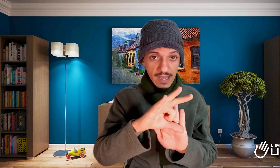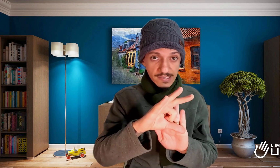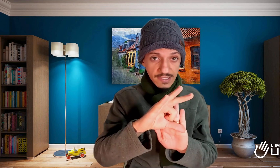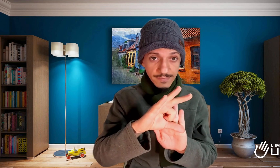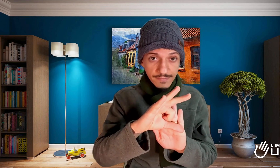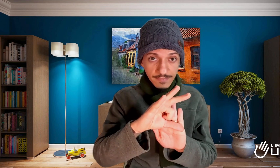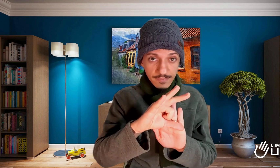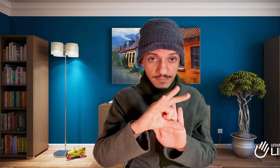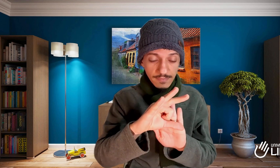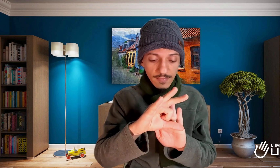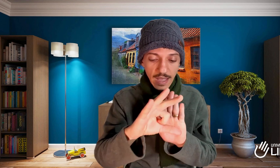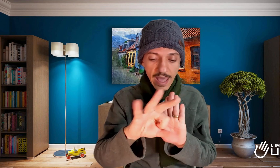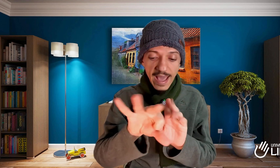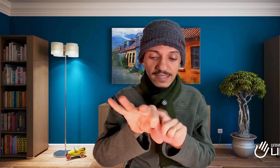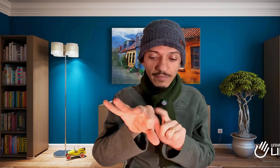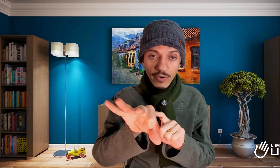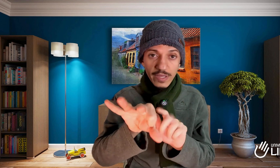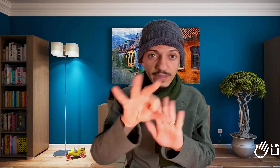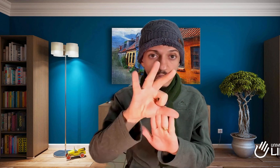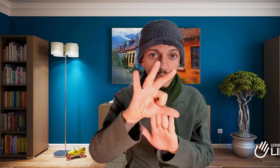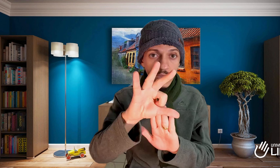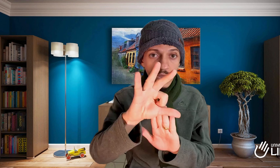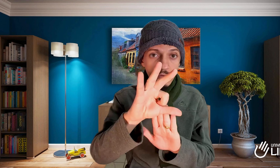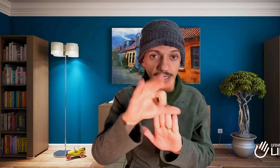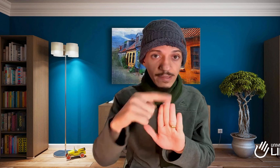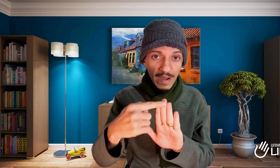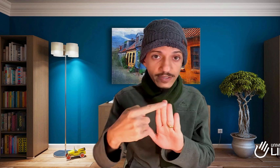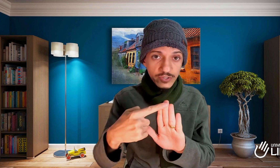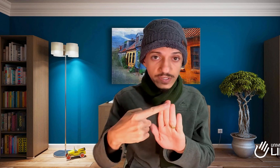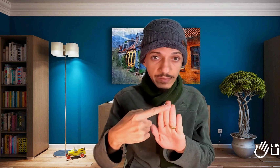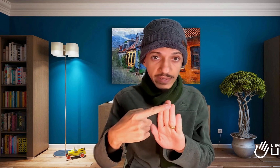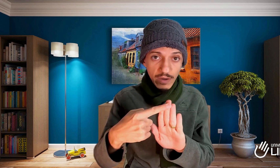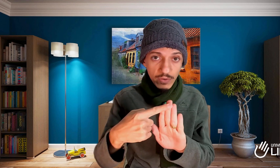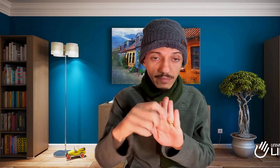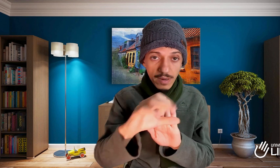assim. Essa mão aqui está tocando nessa parte de cima da outra mão.